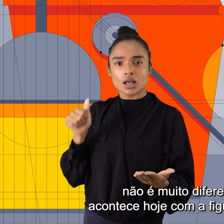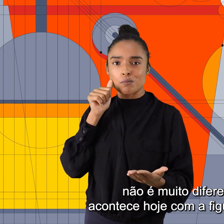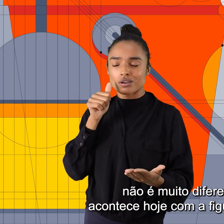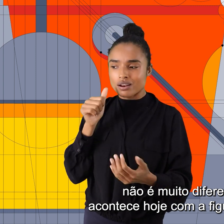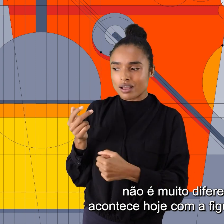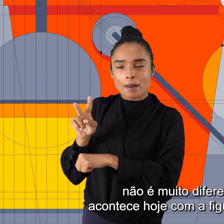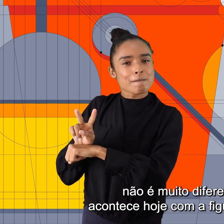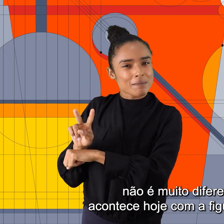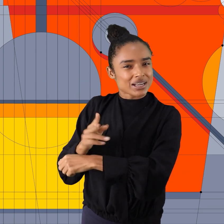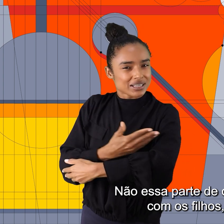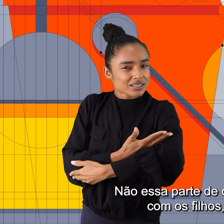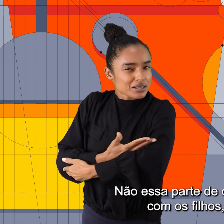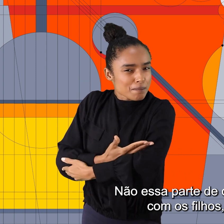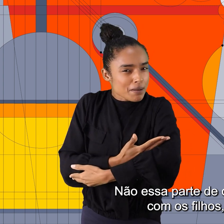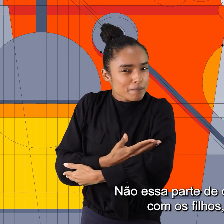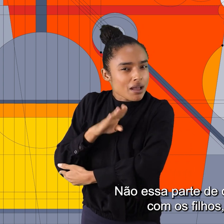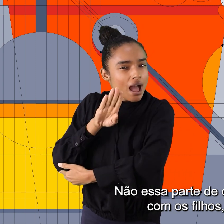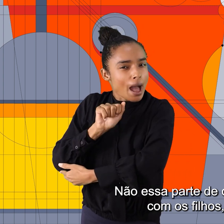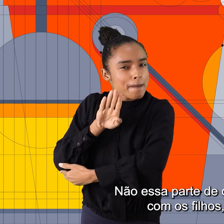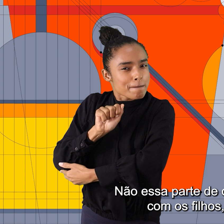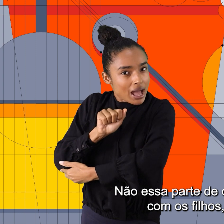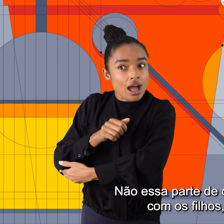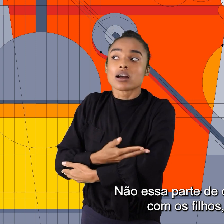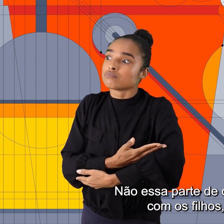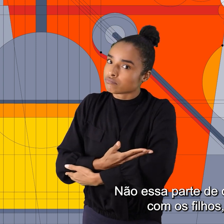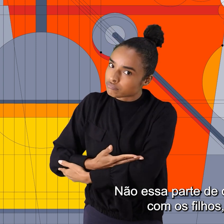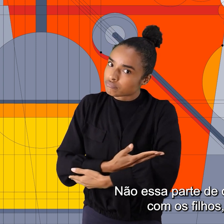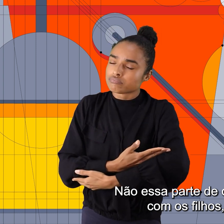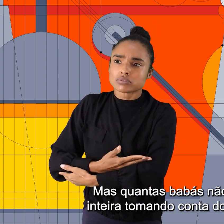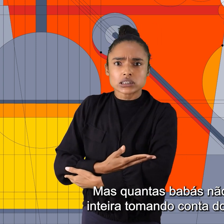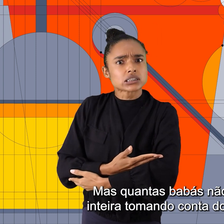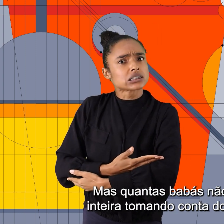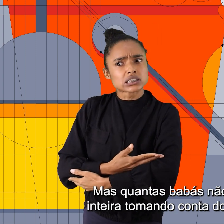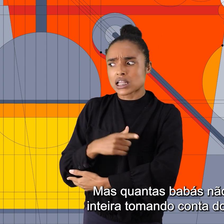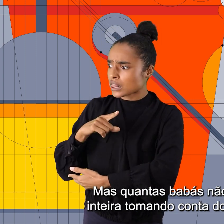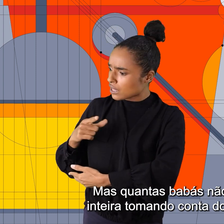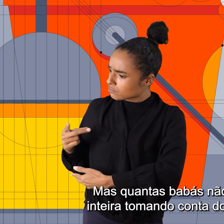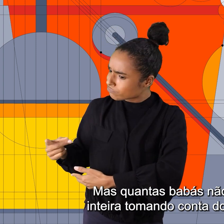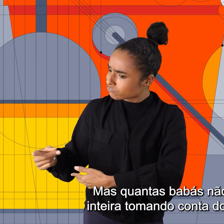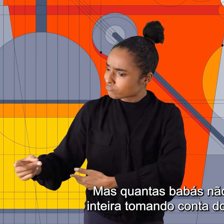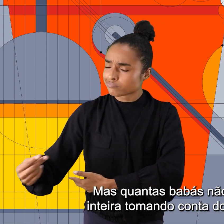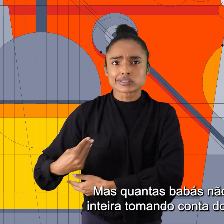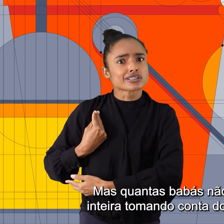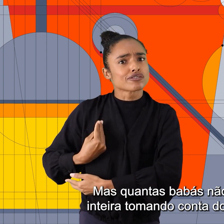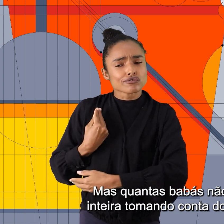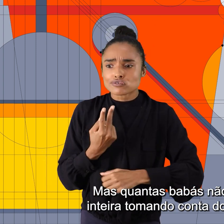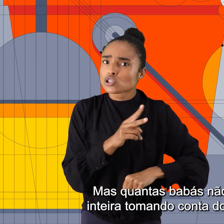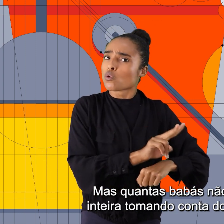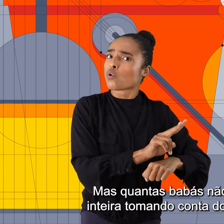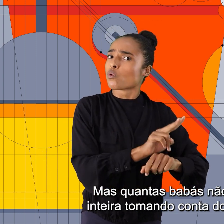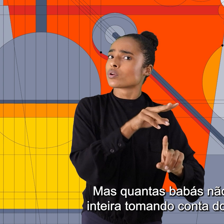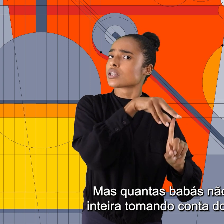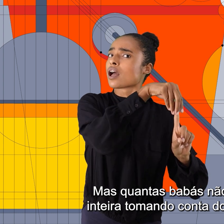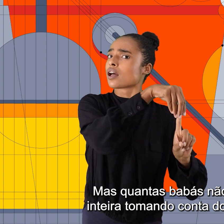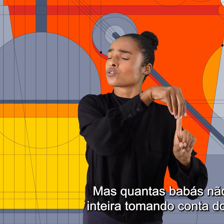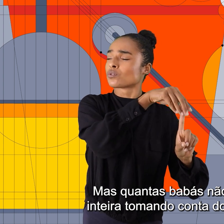figura da babá, né? Não essa parte de desaparecer com os filhos, claro. Mas quantas babás não passam a vida inteira tomando